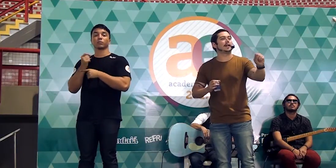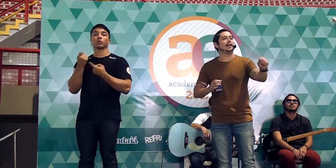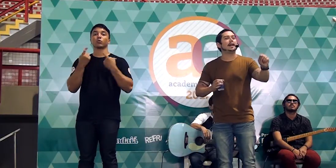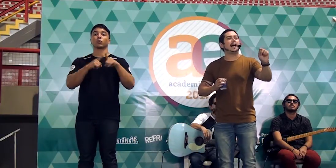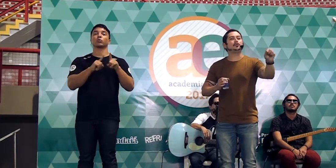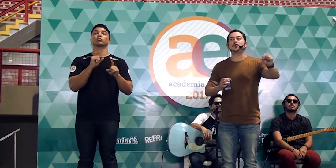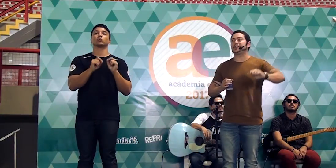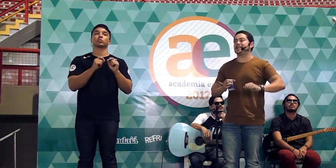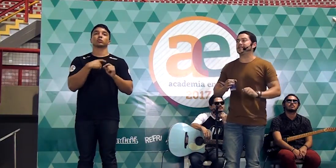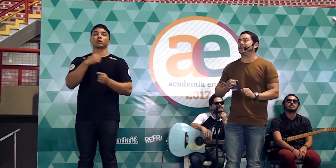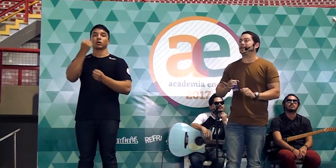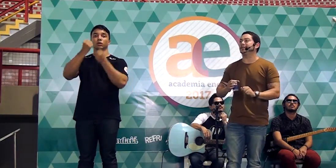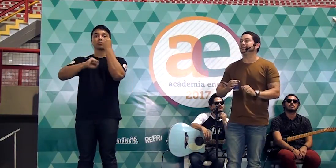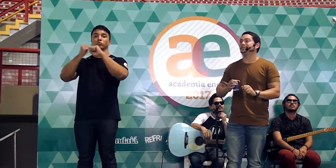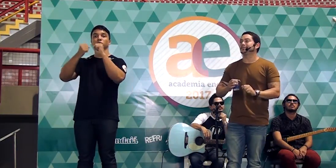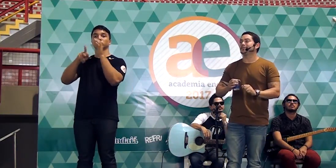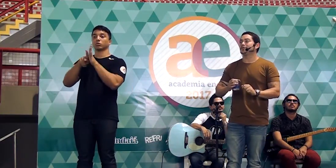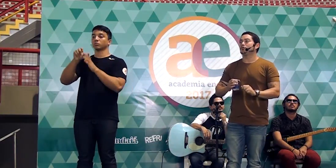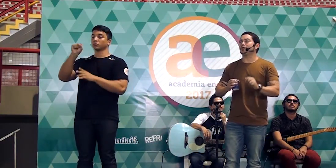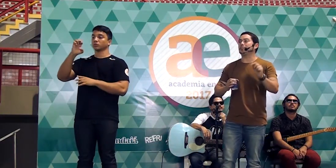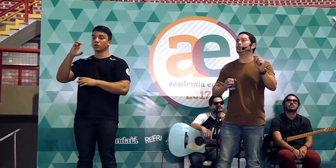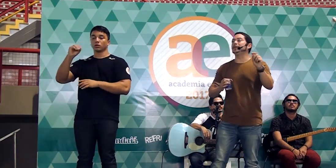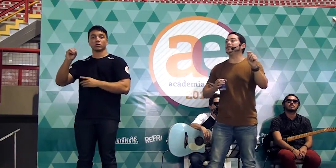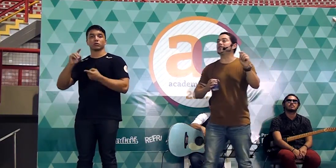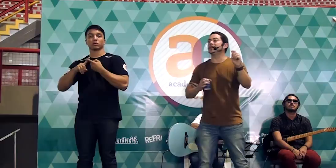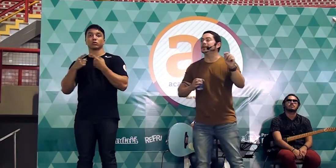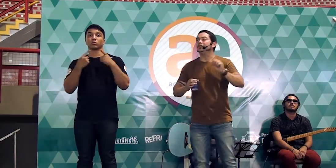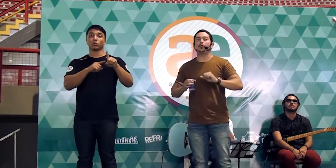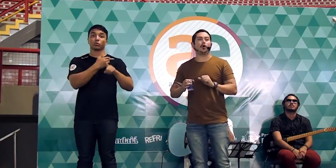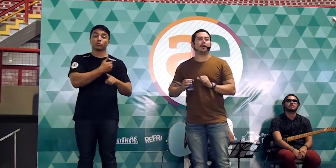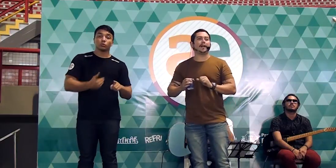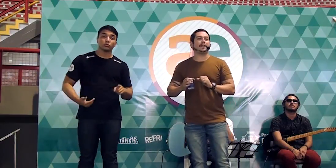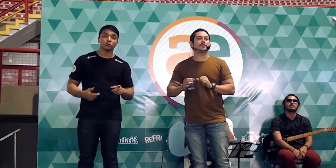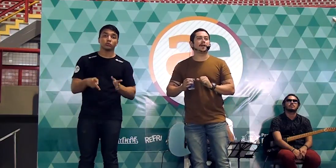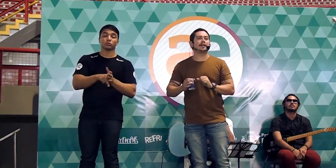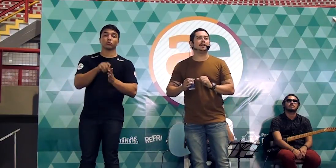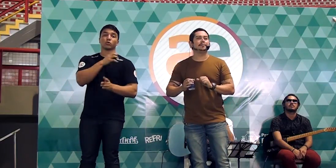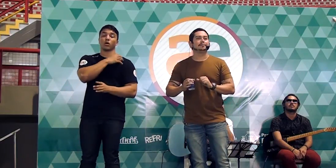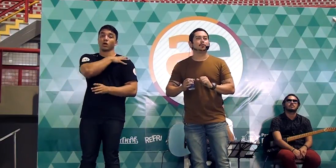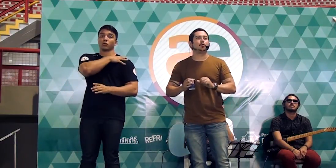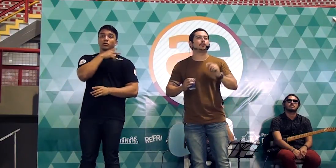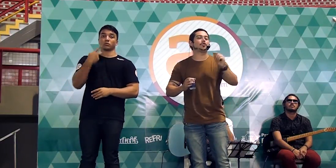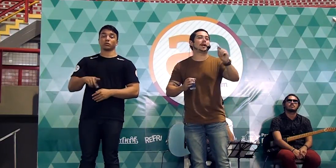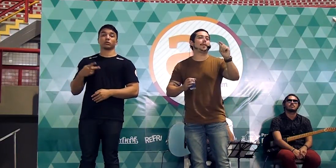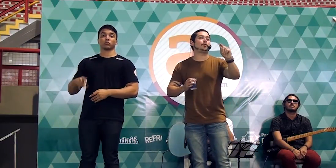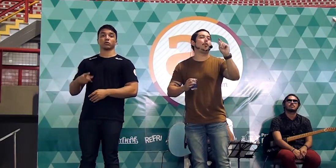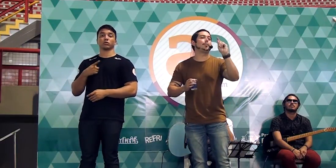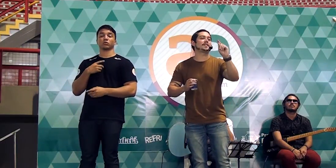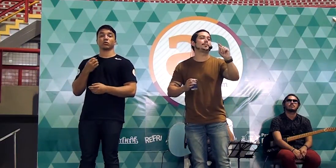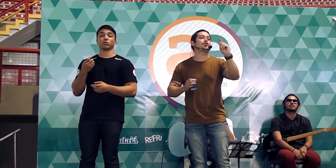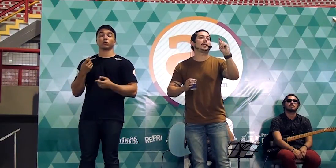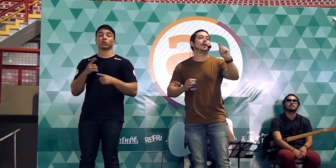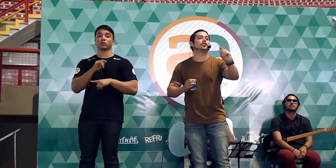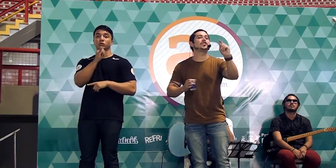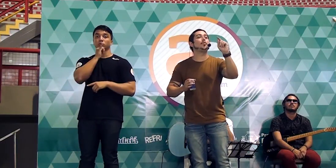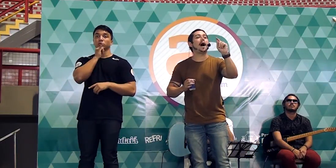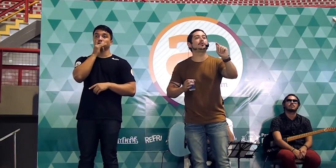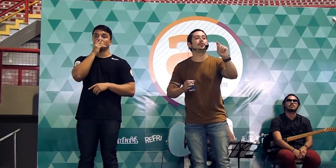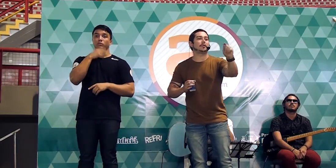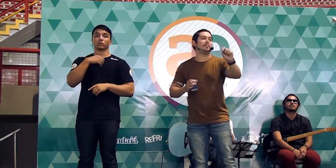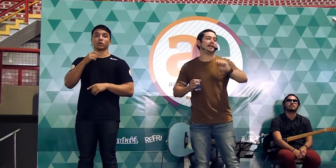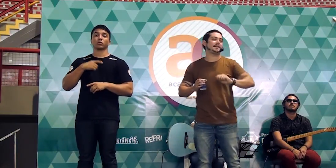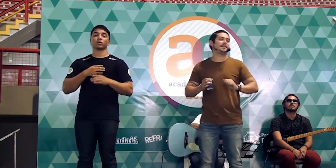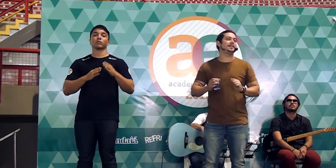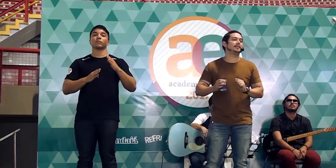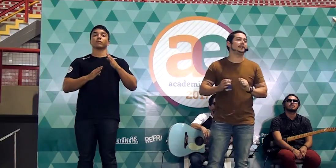críticas contra a indústria da seca, contra a política do coronelismo aqui, contra como, por exemplo, os Trapalhões e o